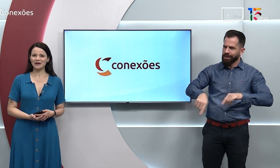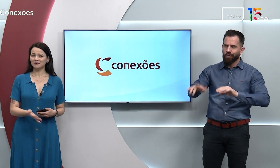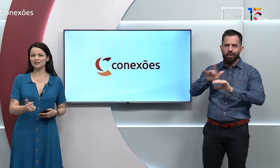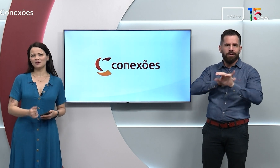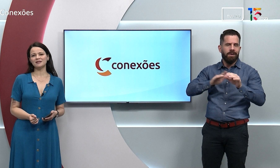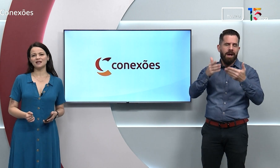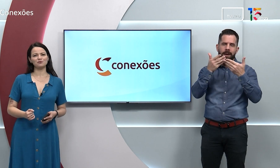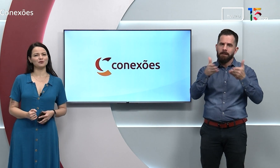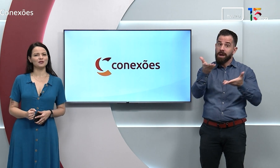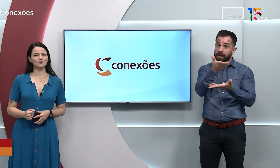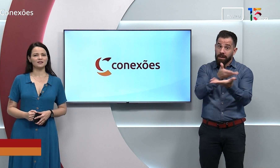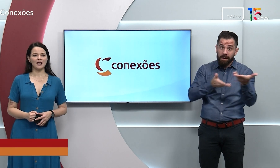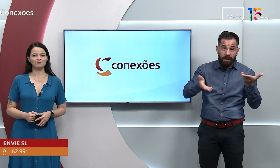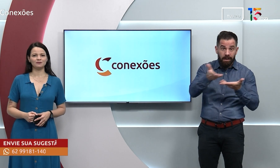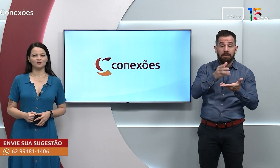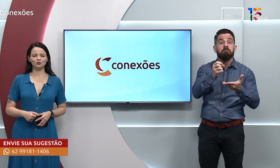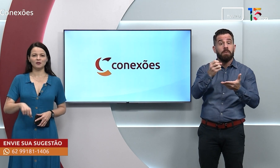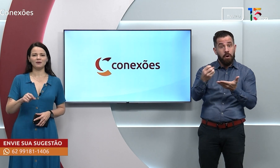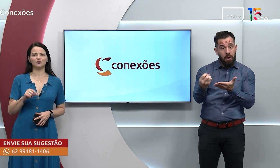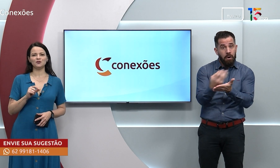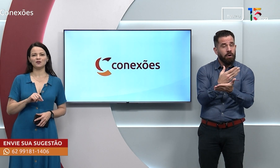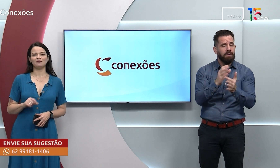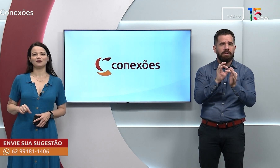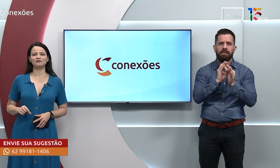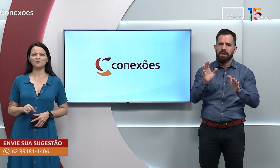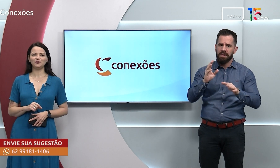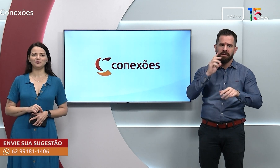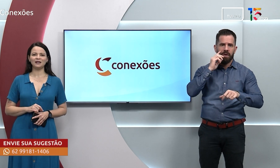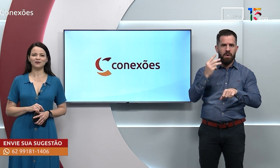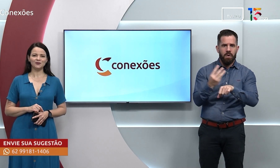participação. Manda sua mensagem para o nosso WhatsApp, o número é